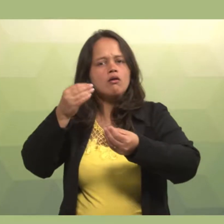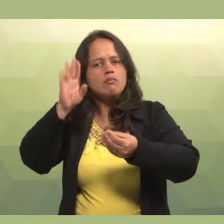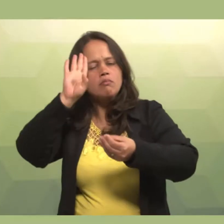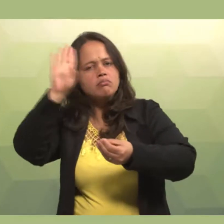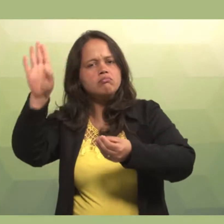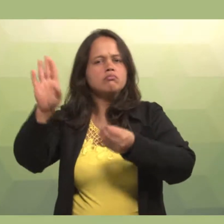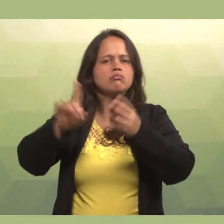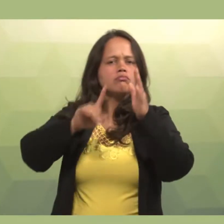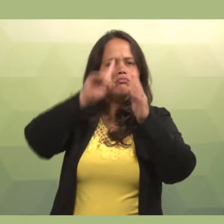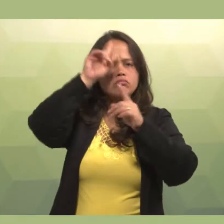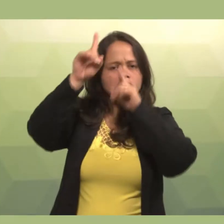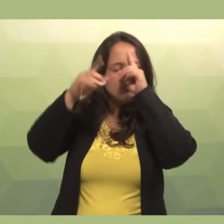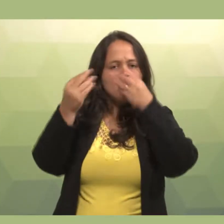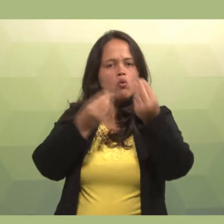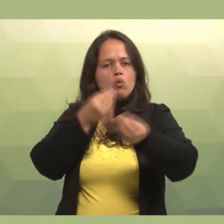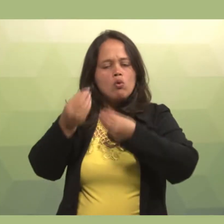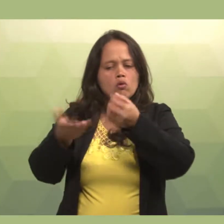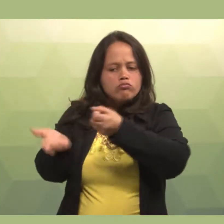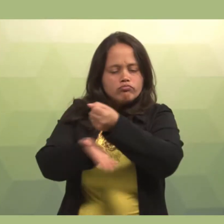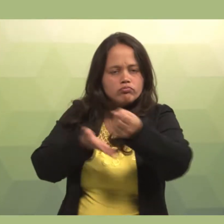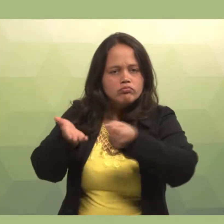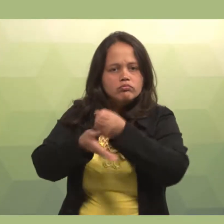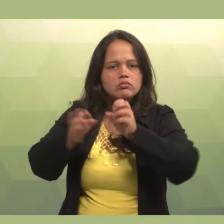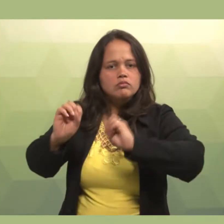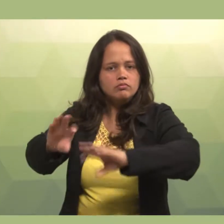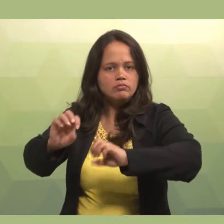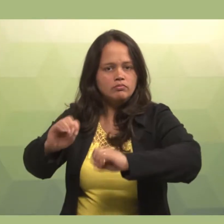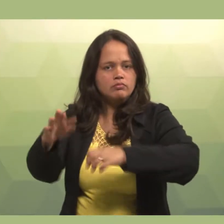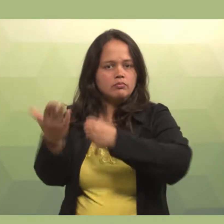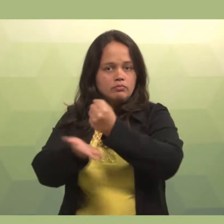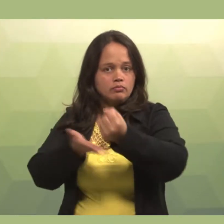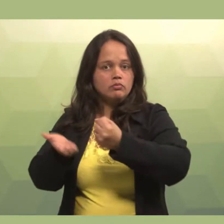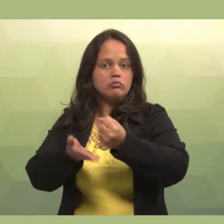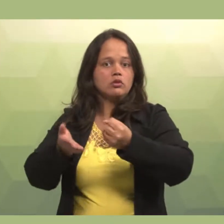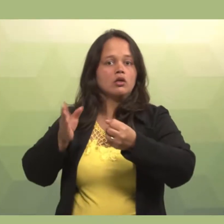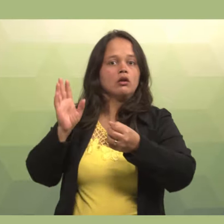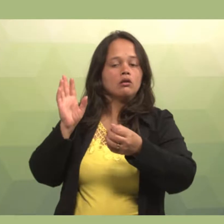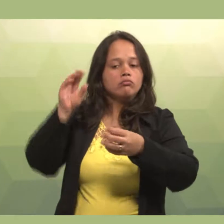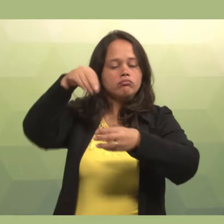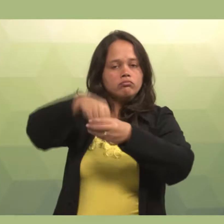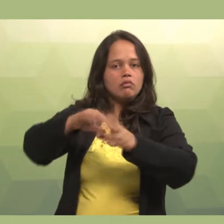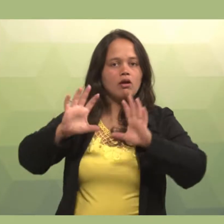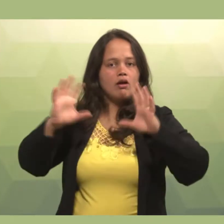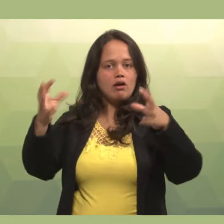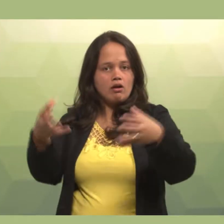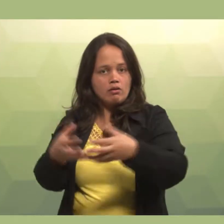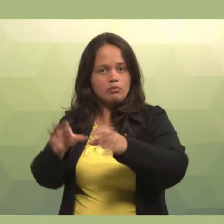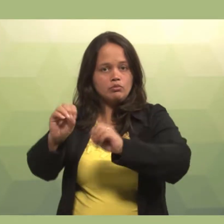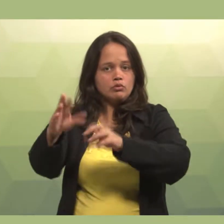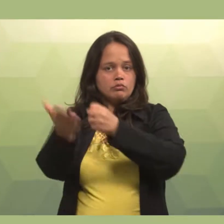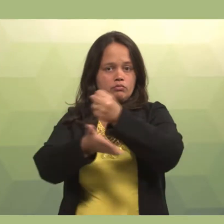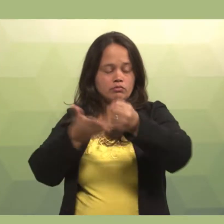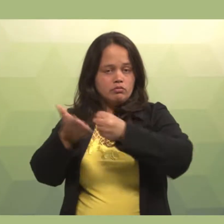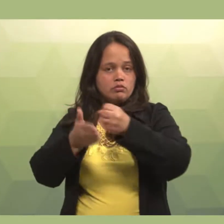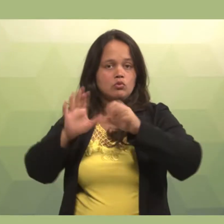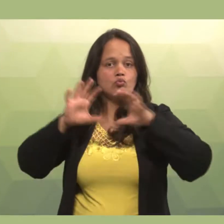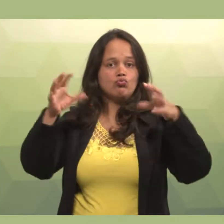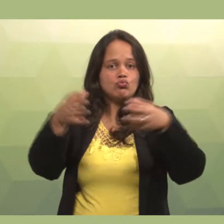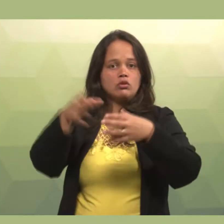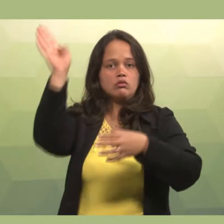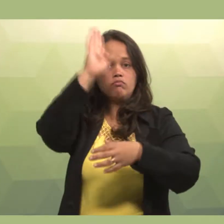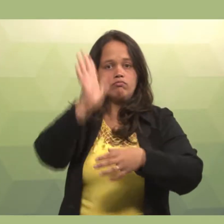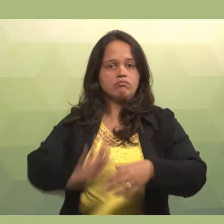princípios, fundamentos e procedimento da educação básica, expressas pela Câmara de Educação Básica do Conselho Nacional